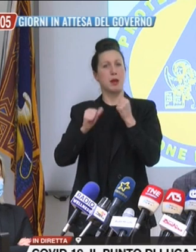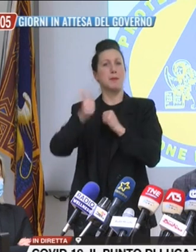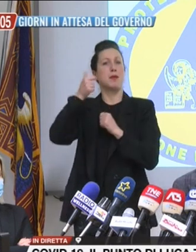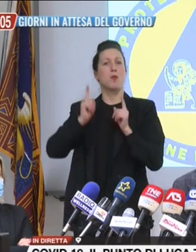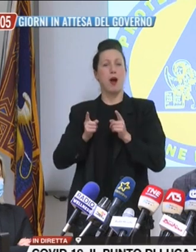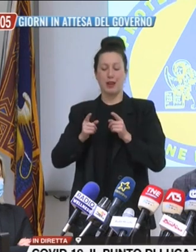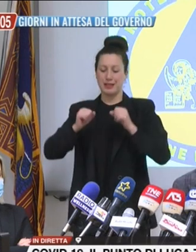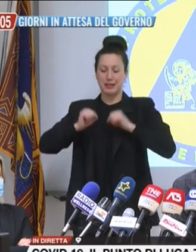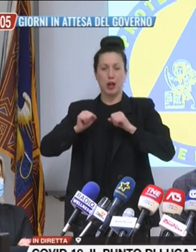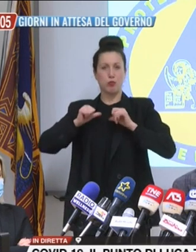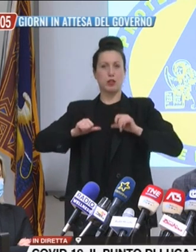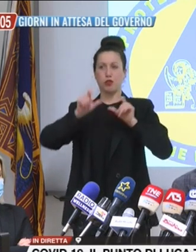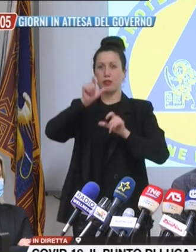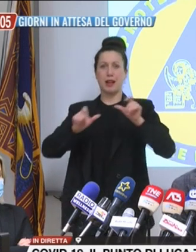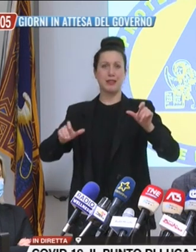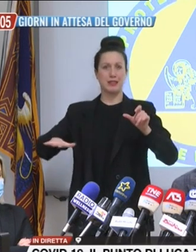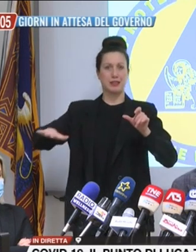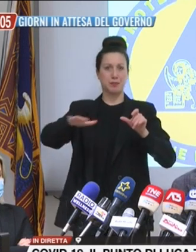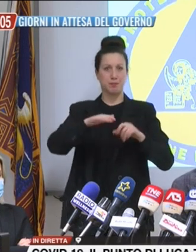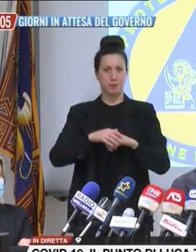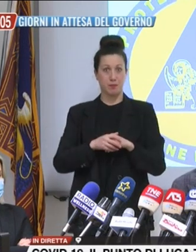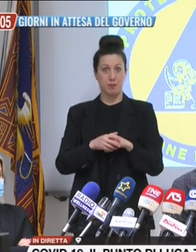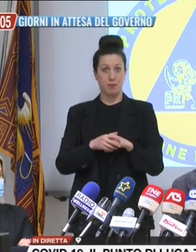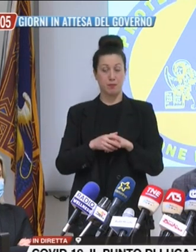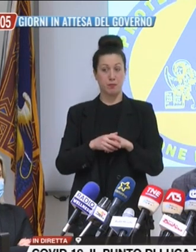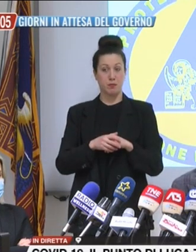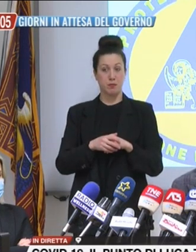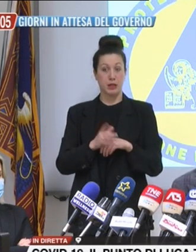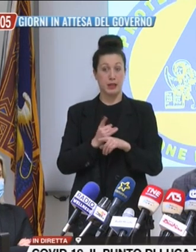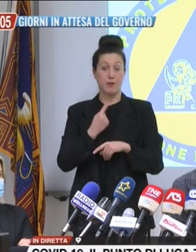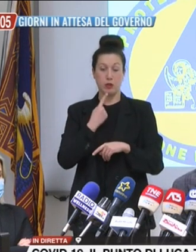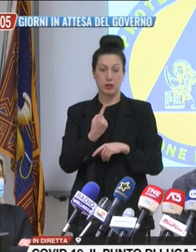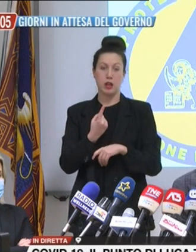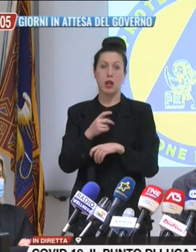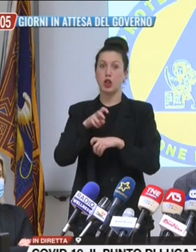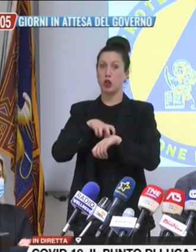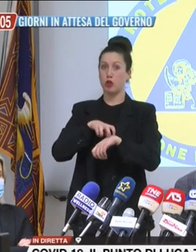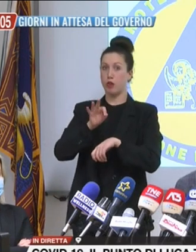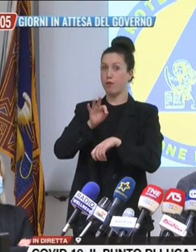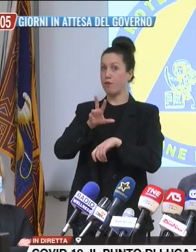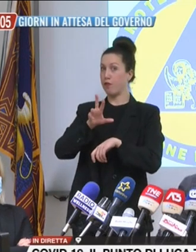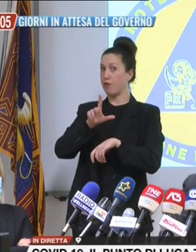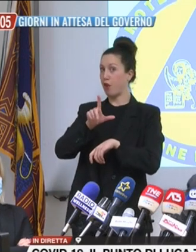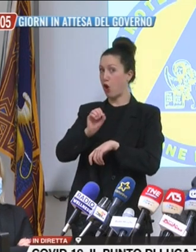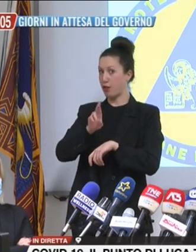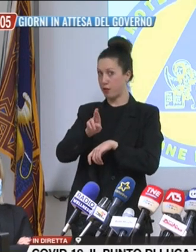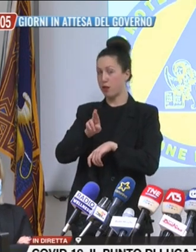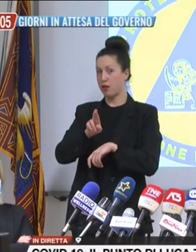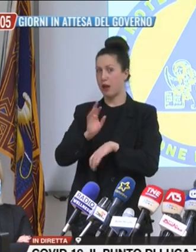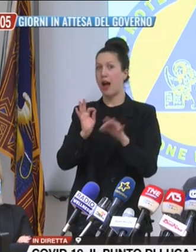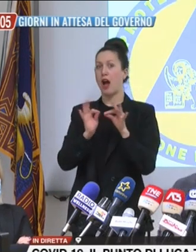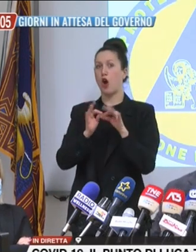cittadini. E devo dire che il dottor Flor ha accettato questa lettura che ho dato, perché non è facile per